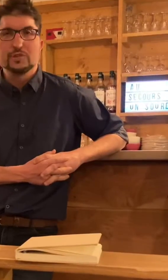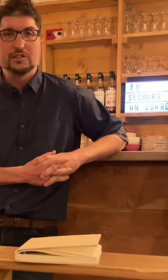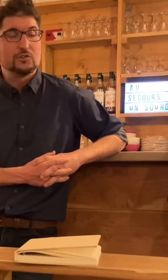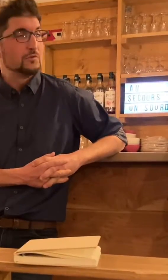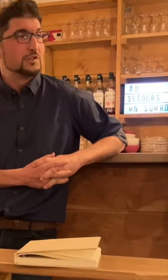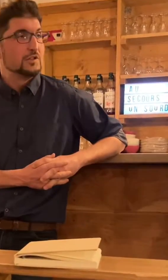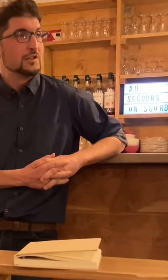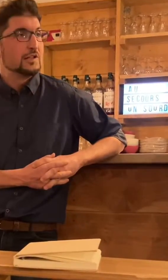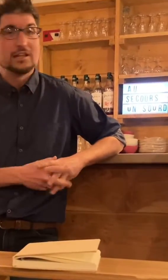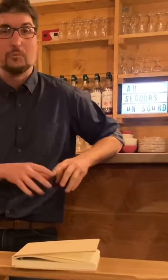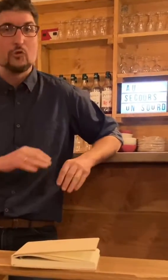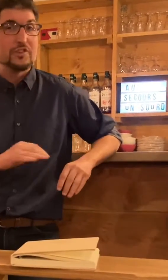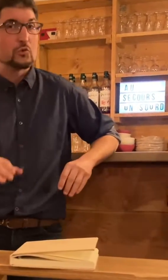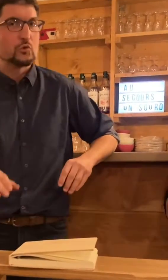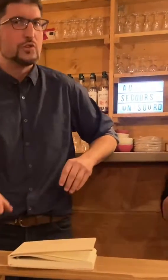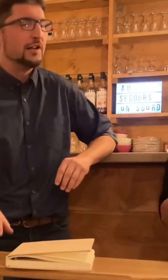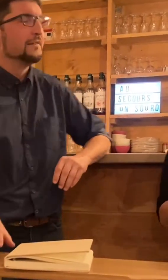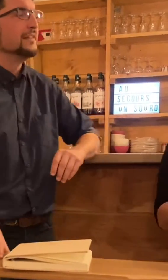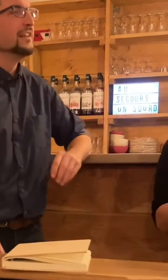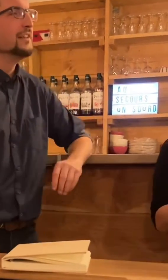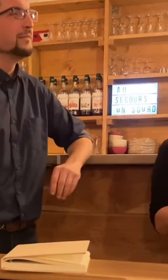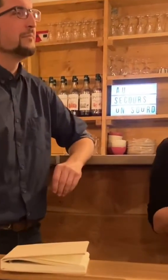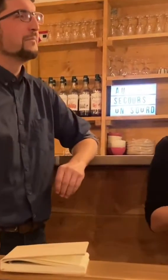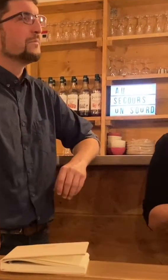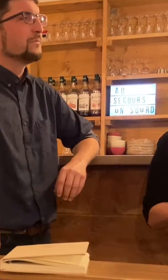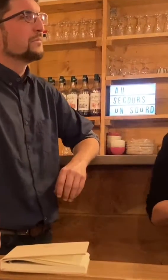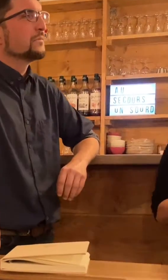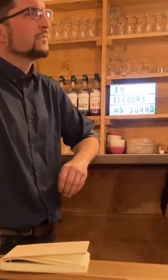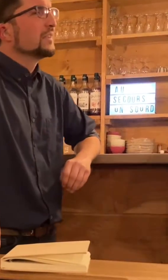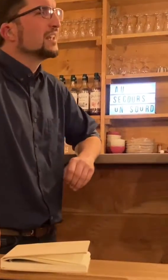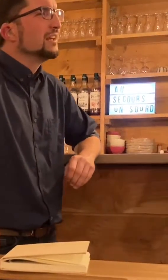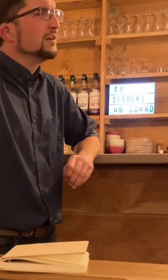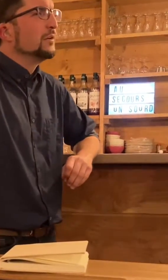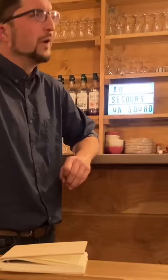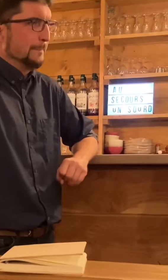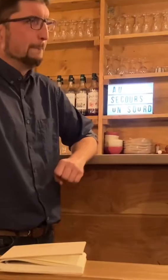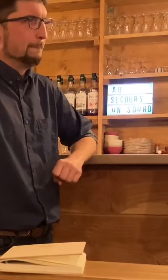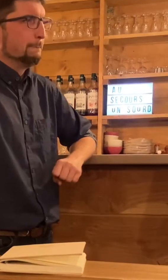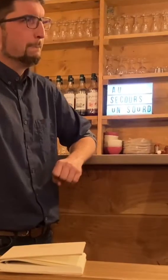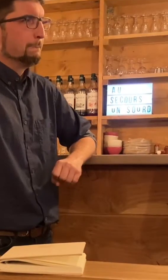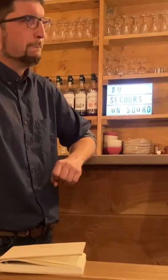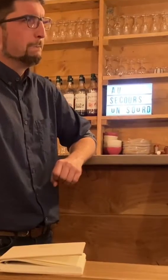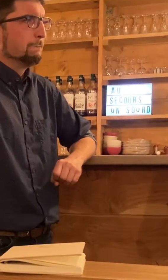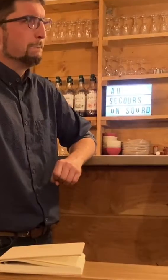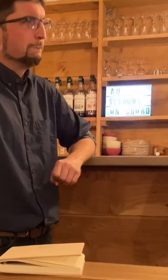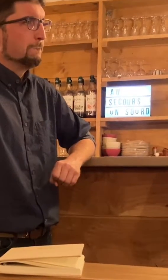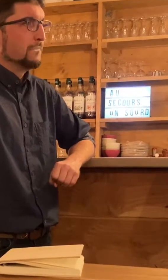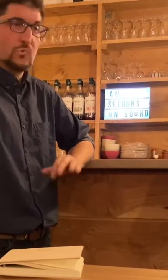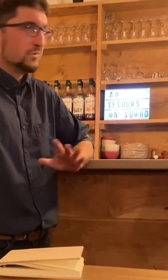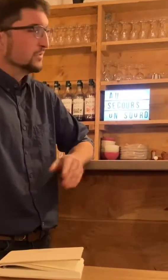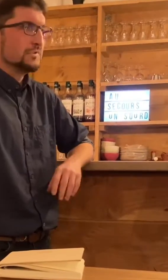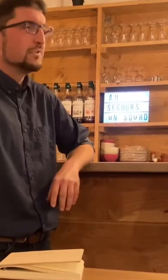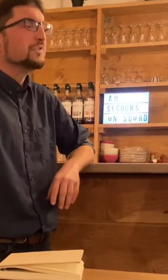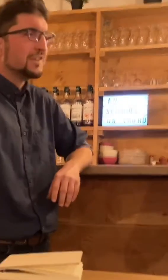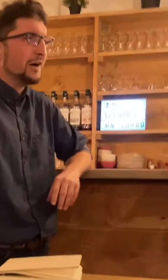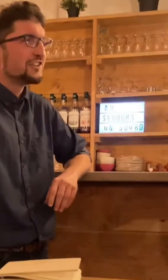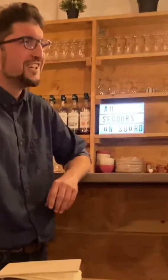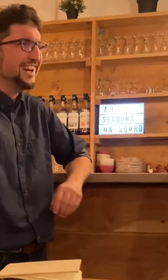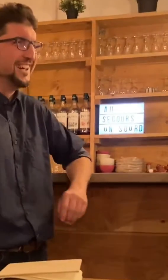qui est prêt à me poser une question. Là, c'est l'improvisation totale. Moi, j'ai que la question sérieuse, mais il aura peut-être les questions décalées après.